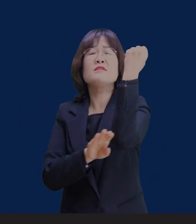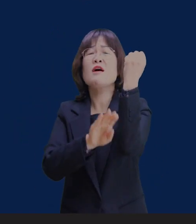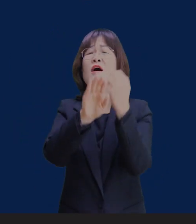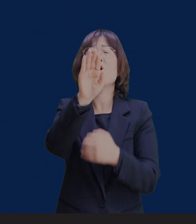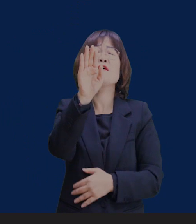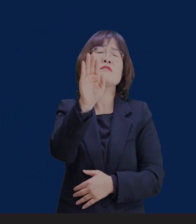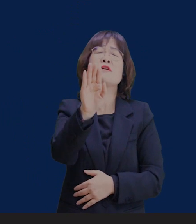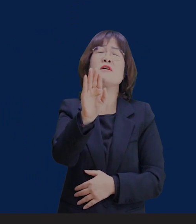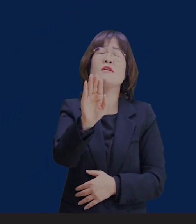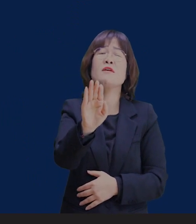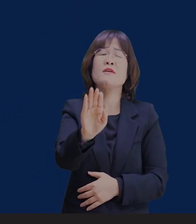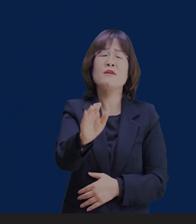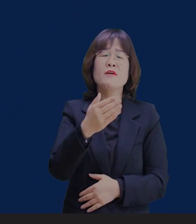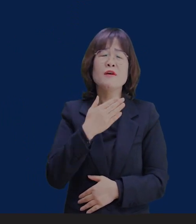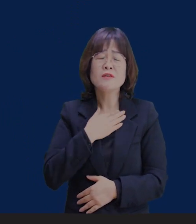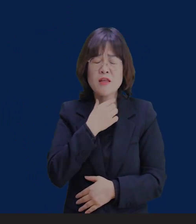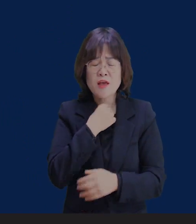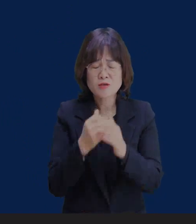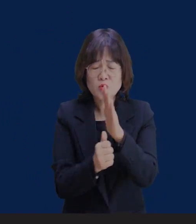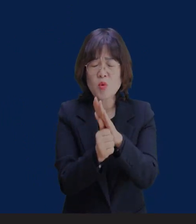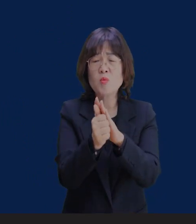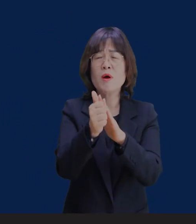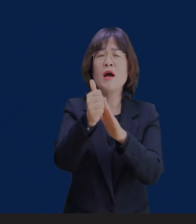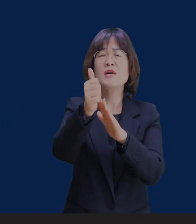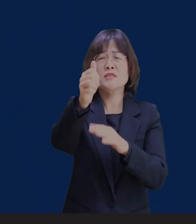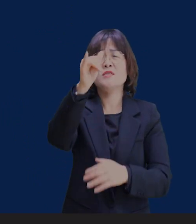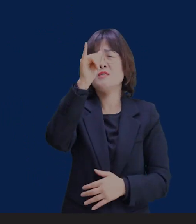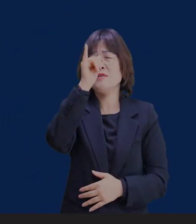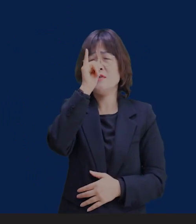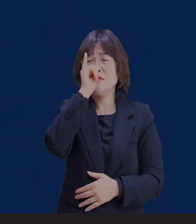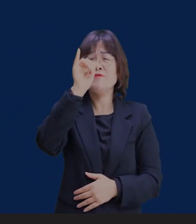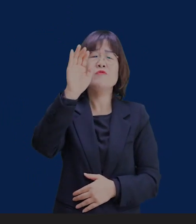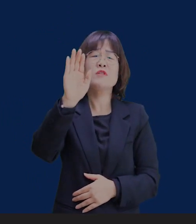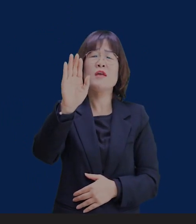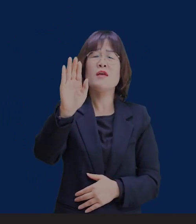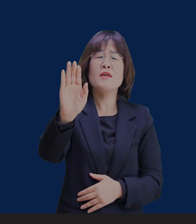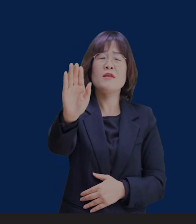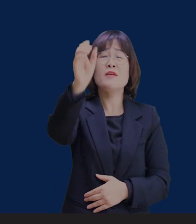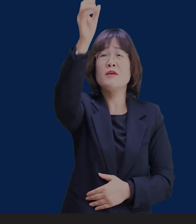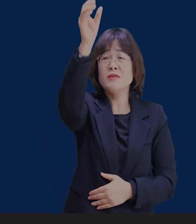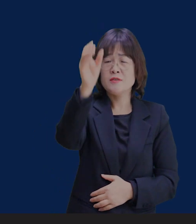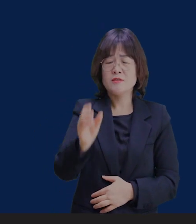십자가 그 그늘 아래 내 소망이